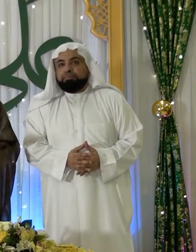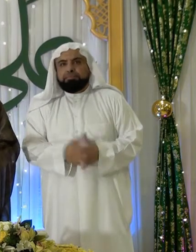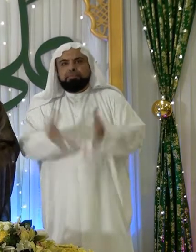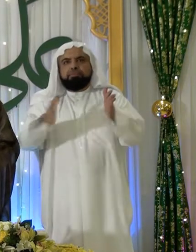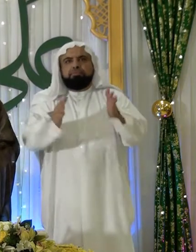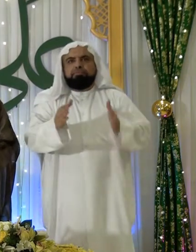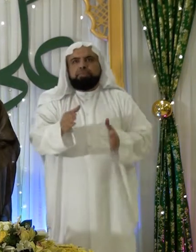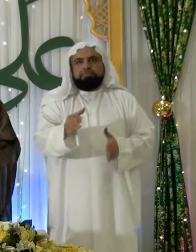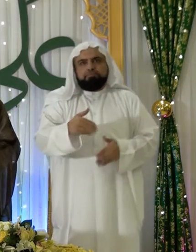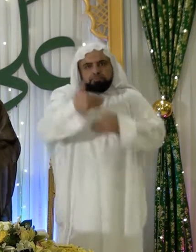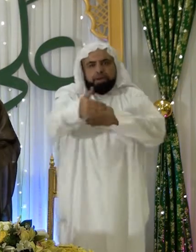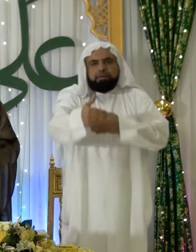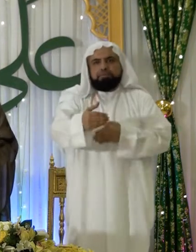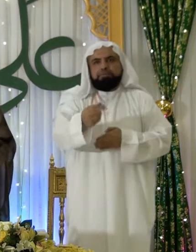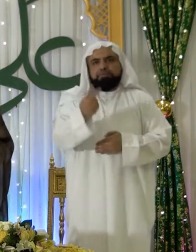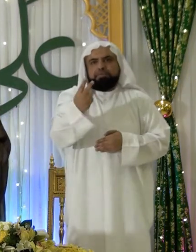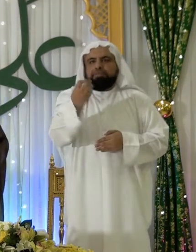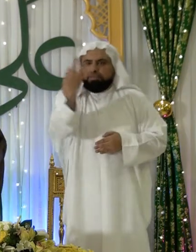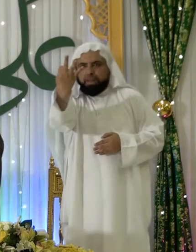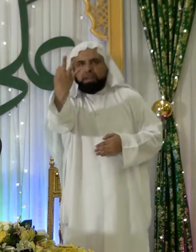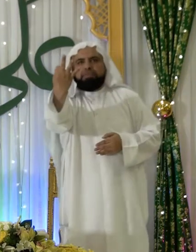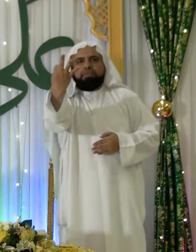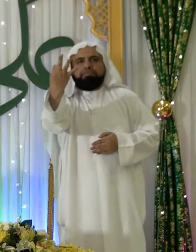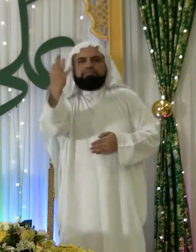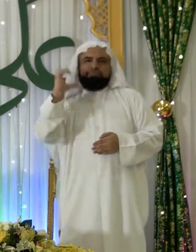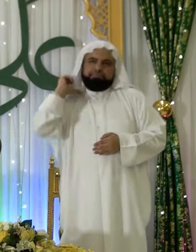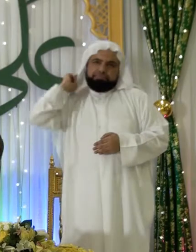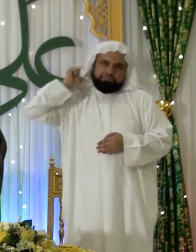ثانيا أو عفوا ثالثا،